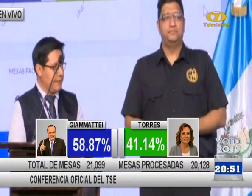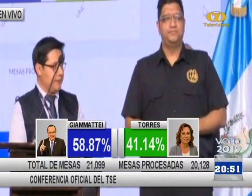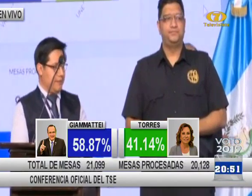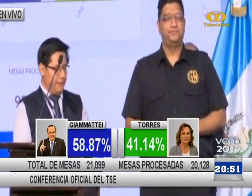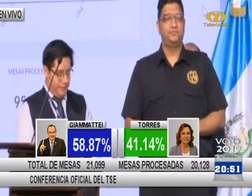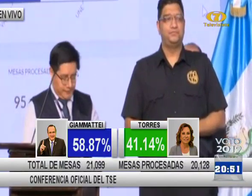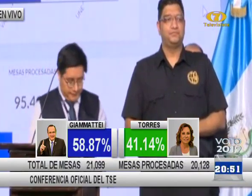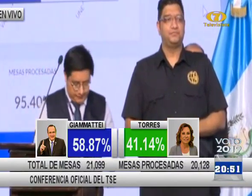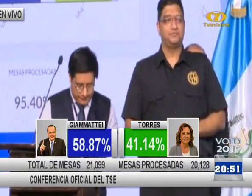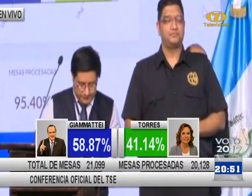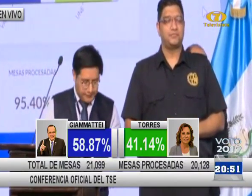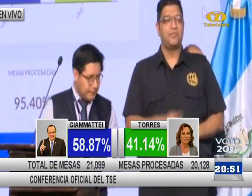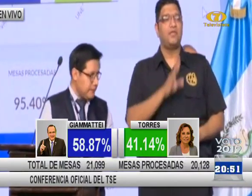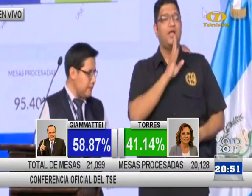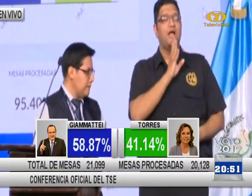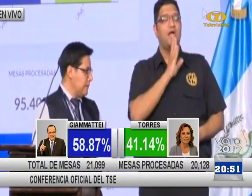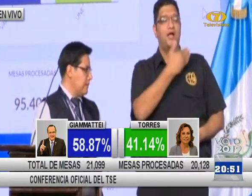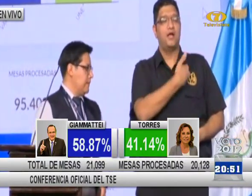Muchas gracias.